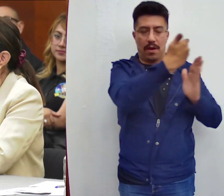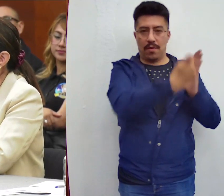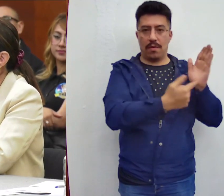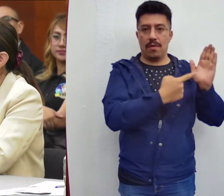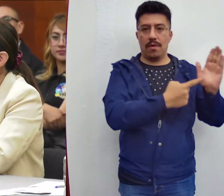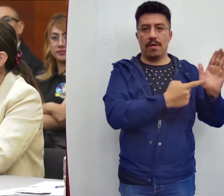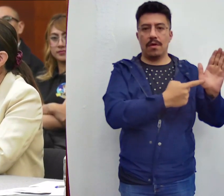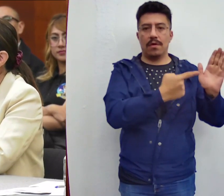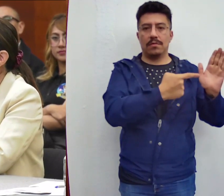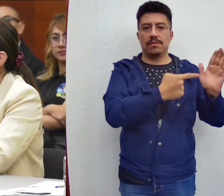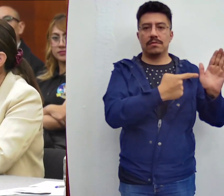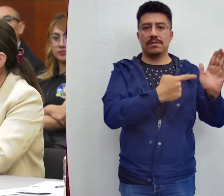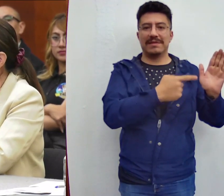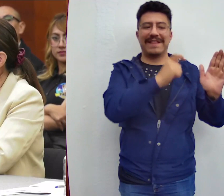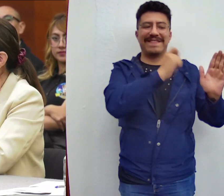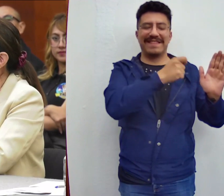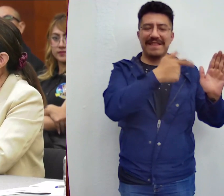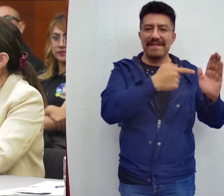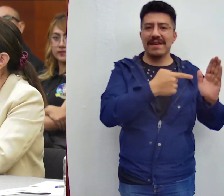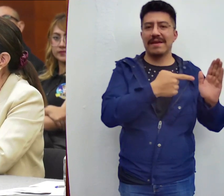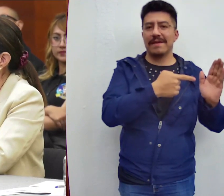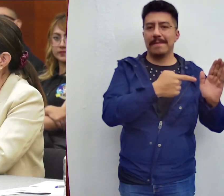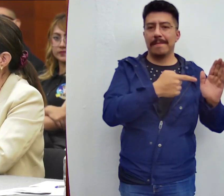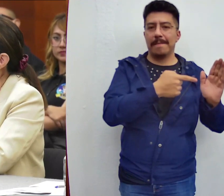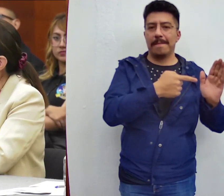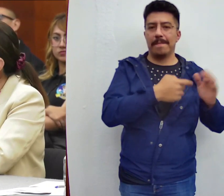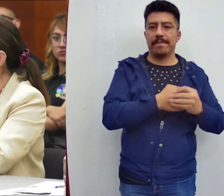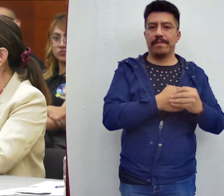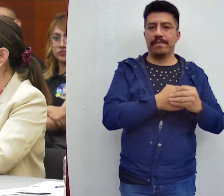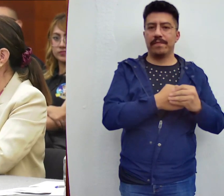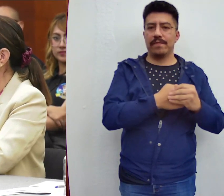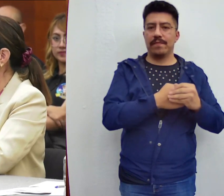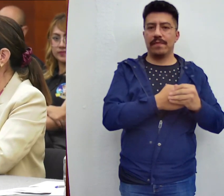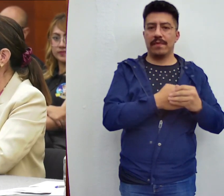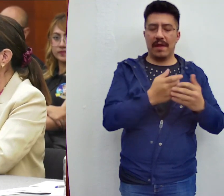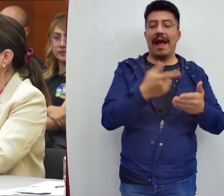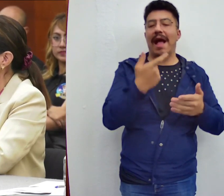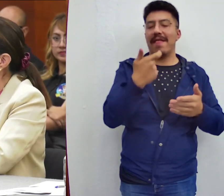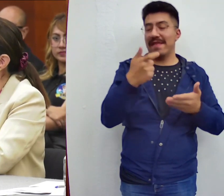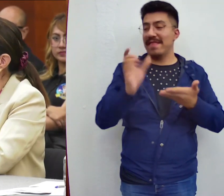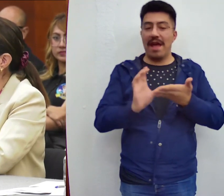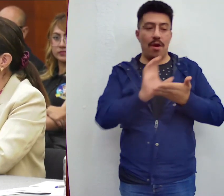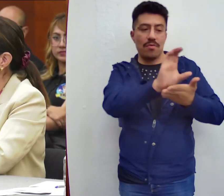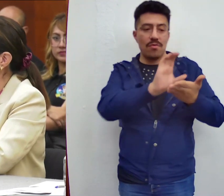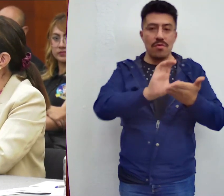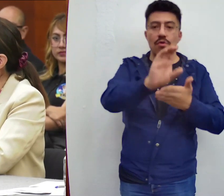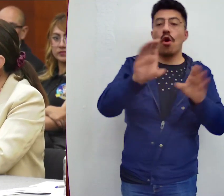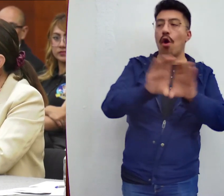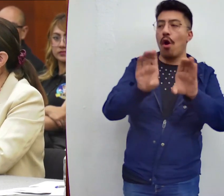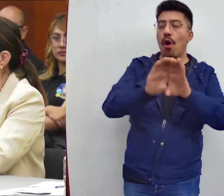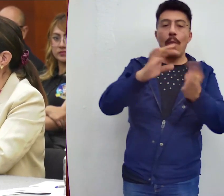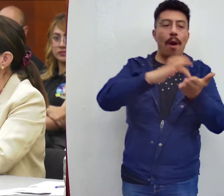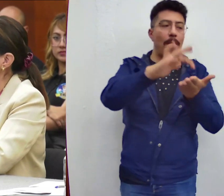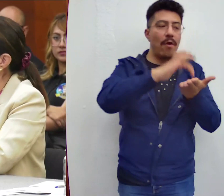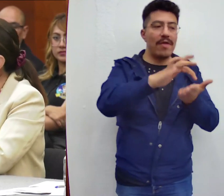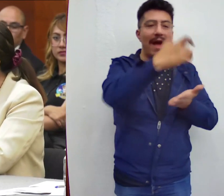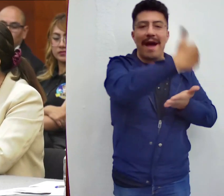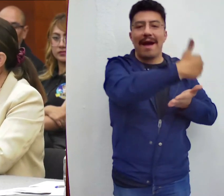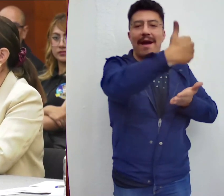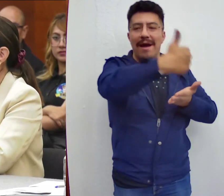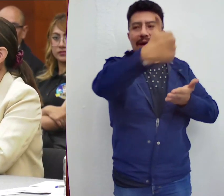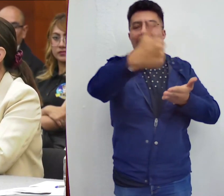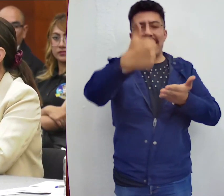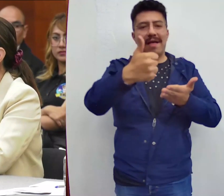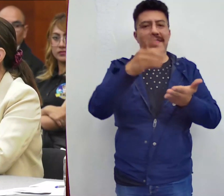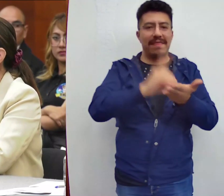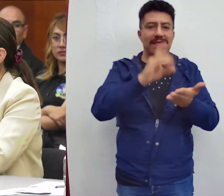una manera muy atinada de canalizar los recursos. Podríamos saber qué tipo de discapacidad hay en